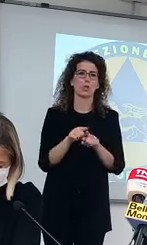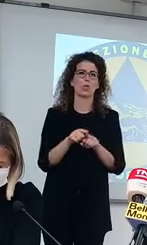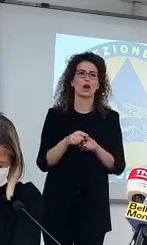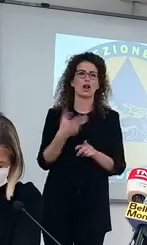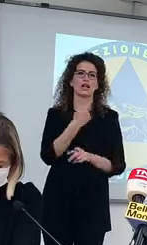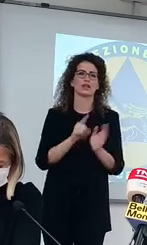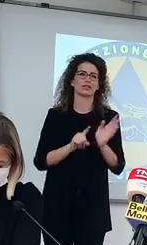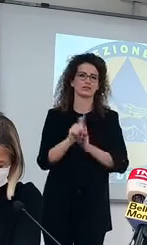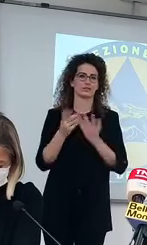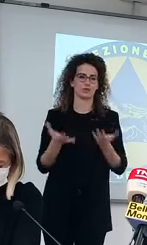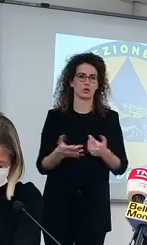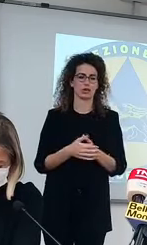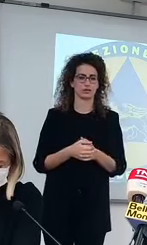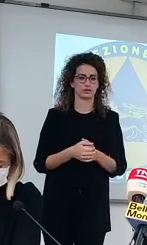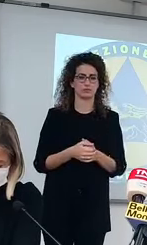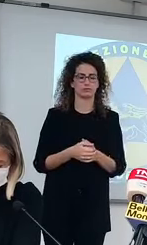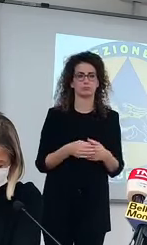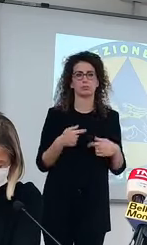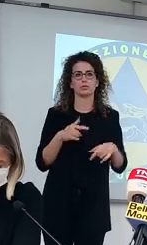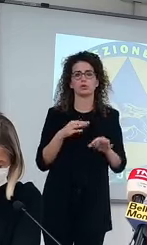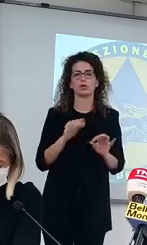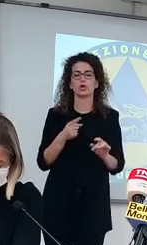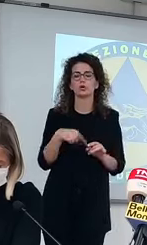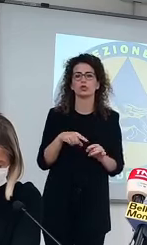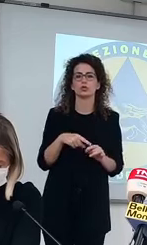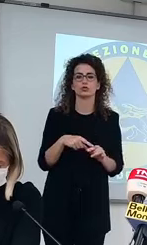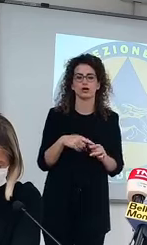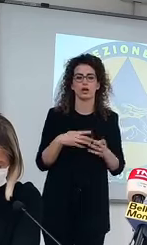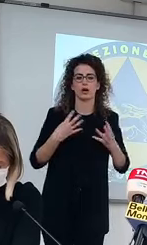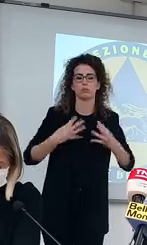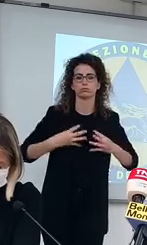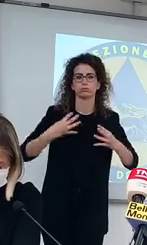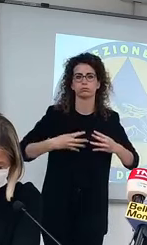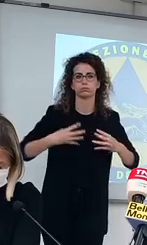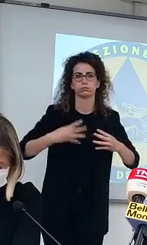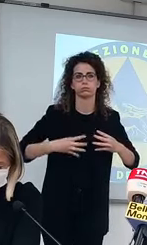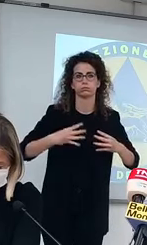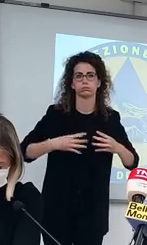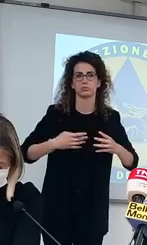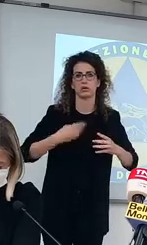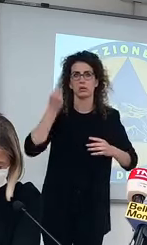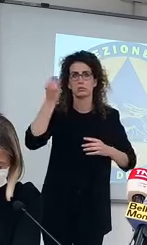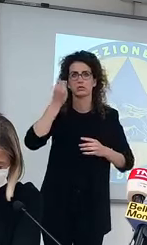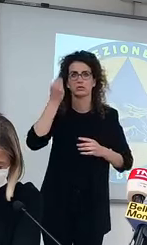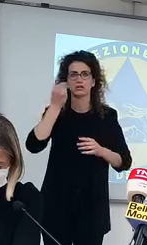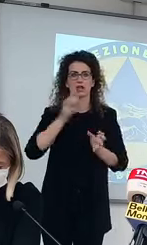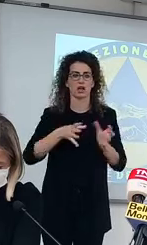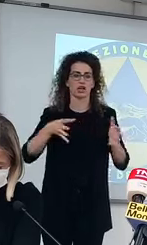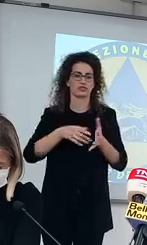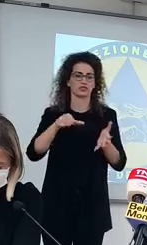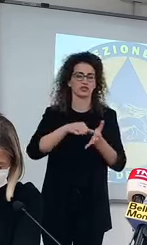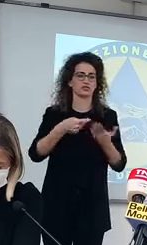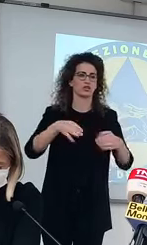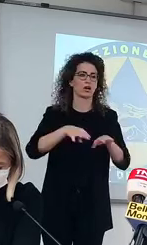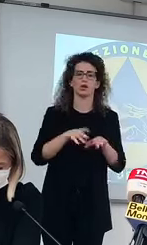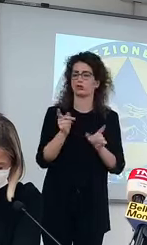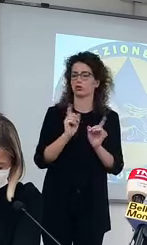Tanto è vero che noi siamo a motori accesi e non pensiamo minimamente di chiudere la macchina